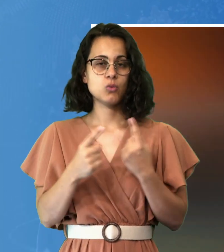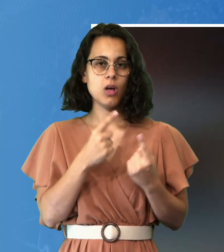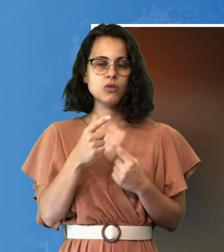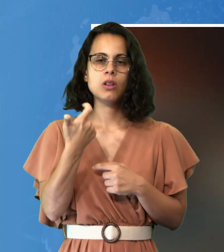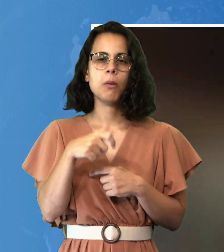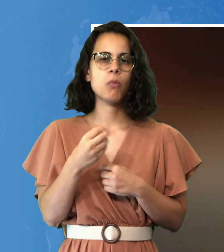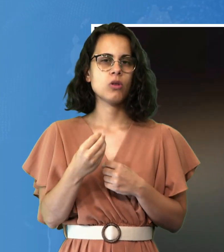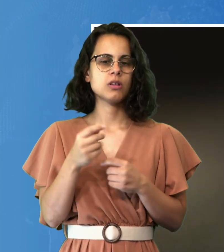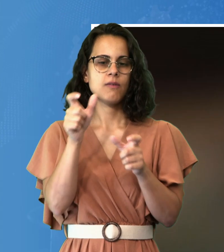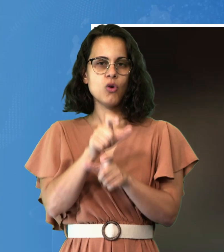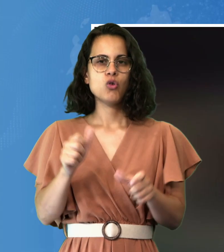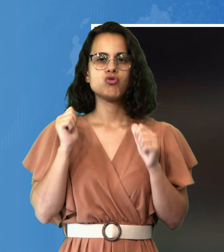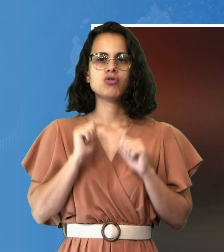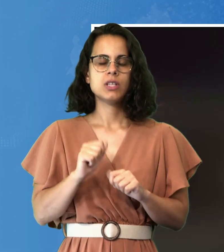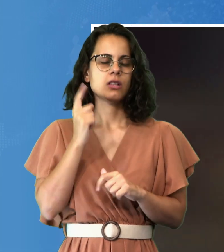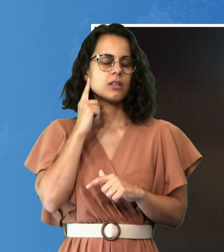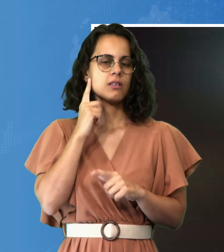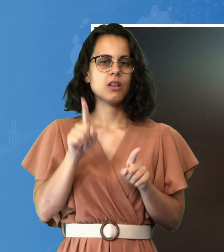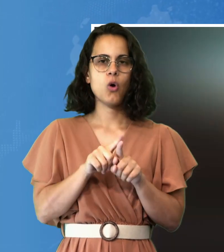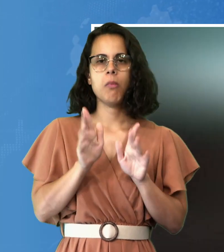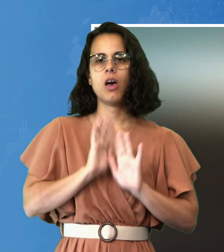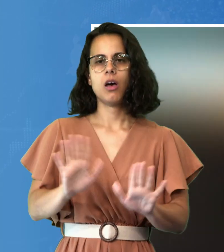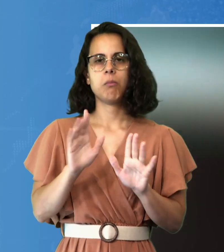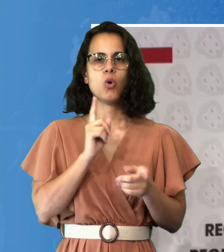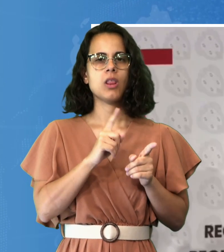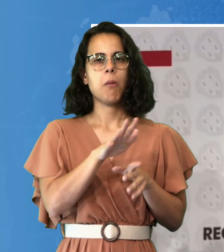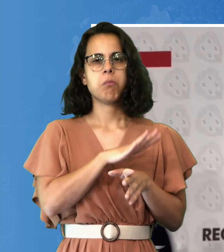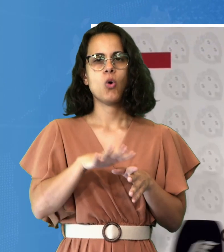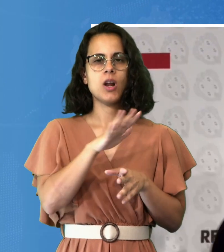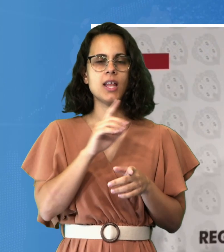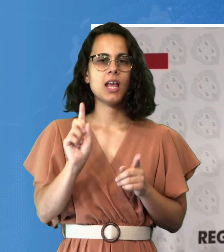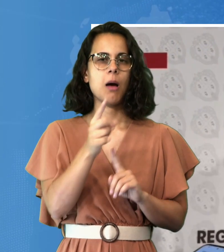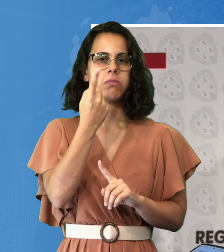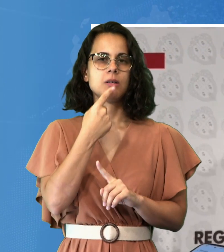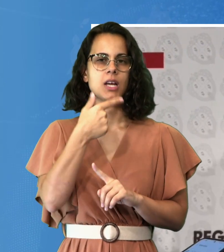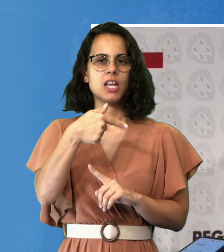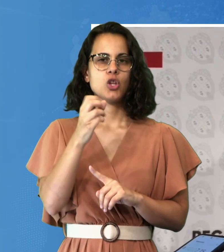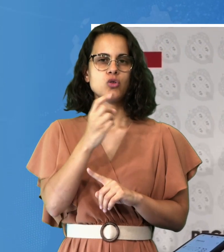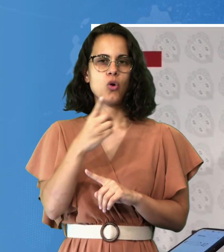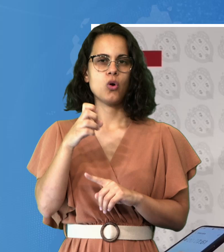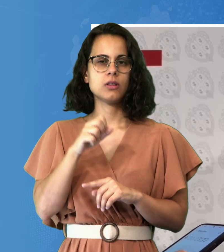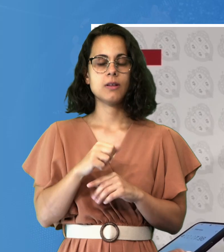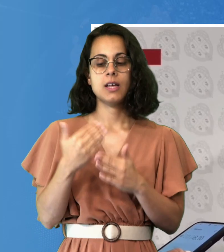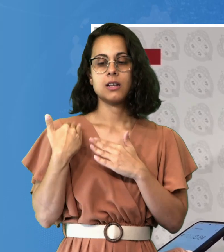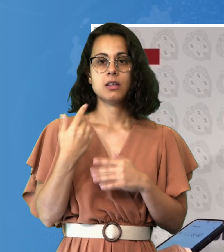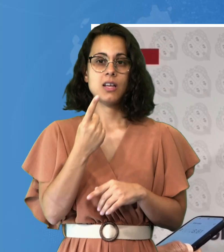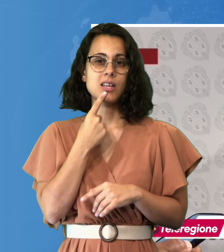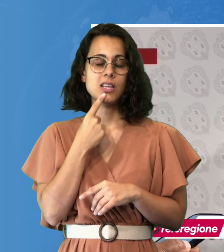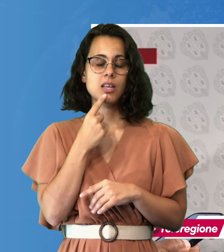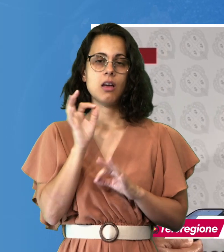cittadini da parte delle istituzioni e in particolare della giunta di Alessandra Todde. La responsabilità ce l'ha